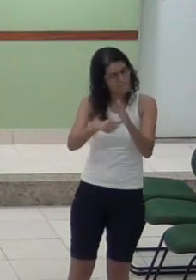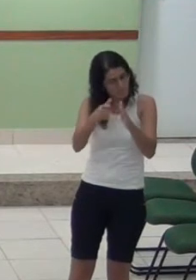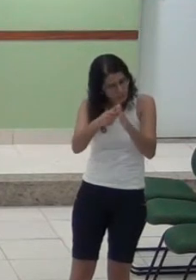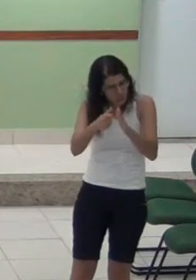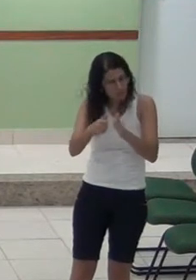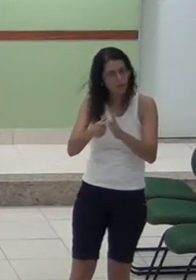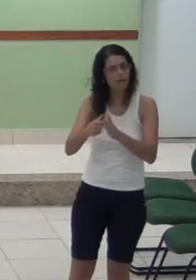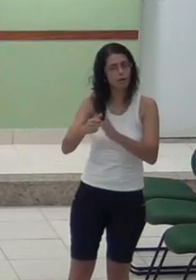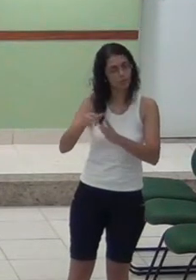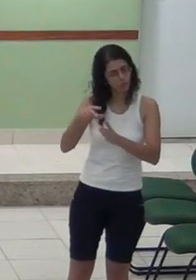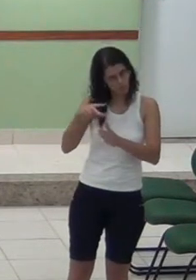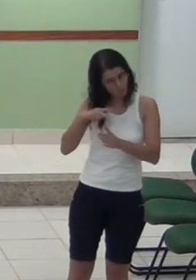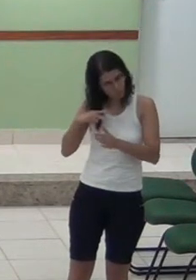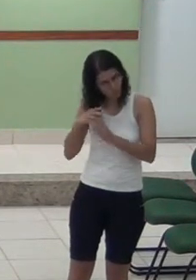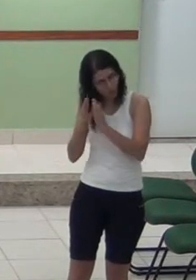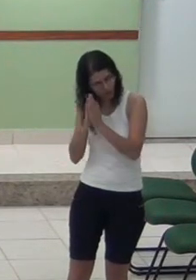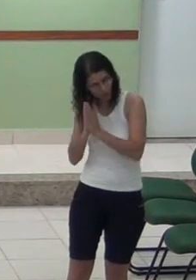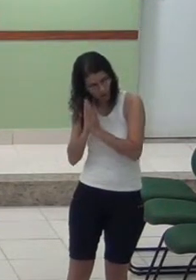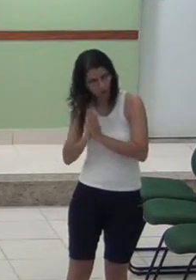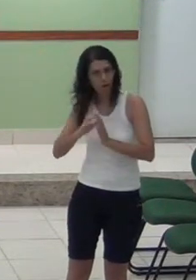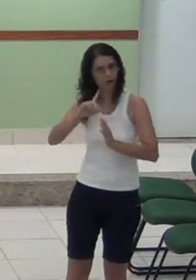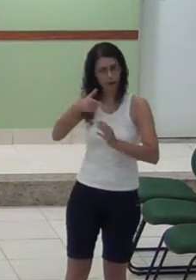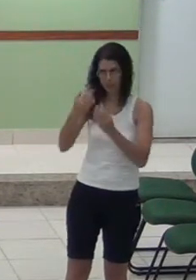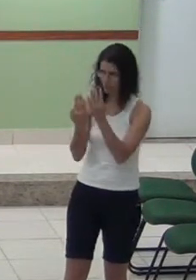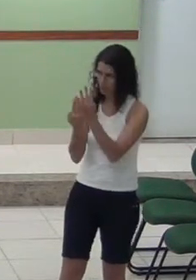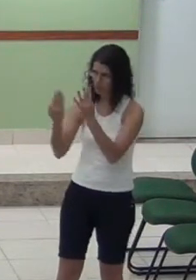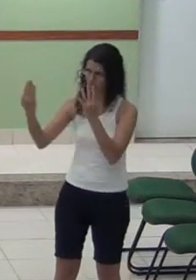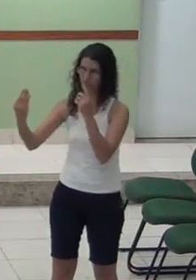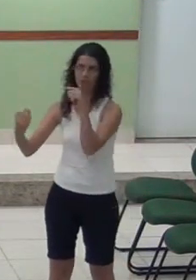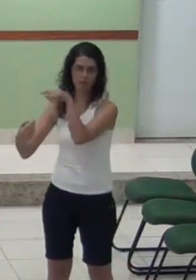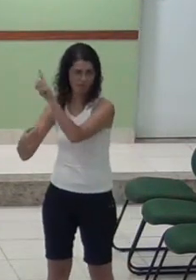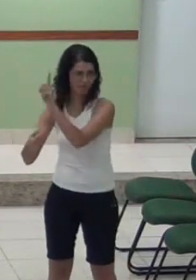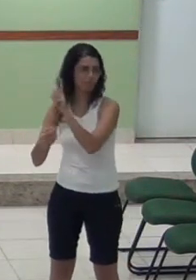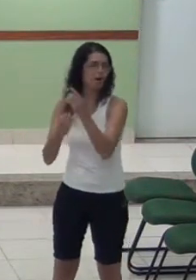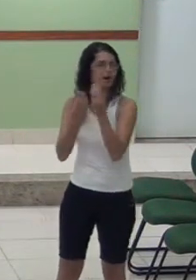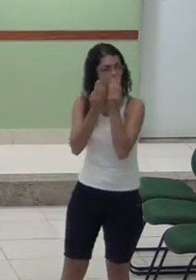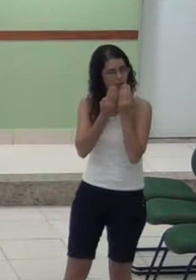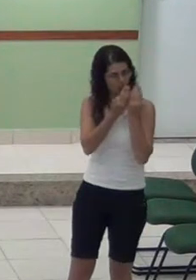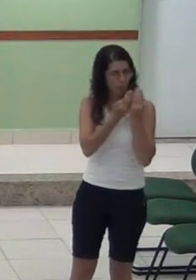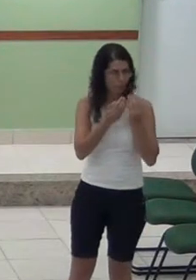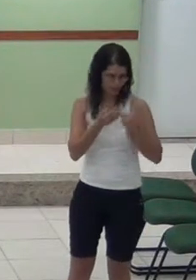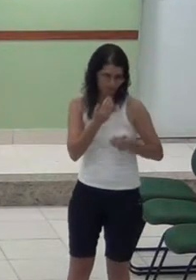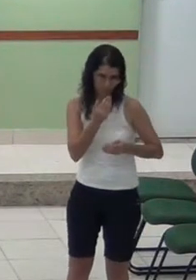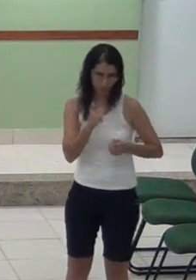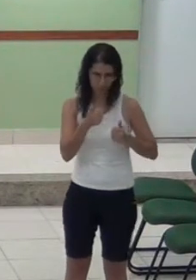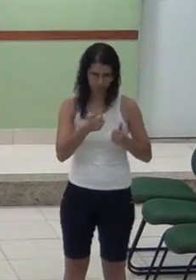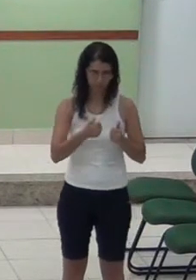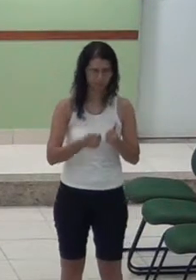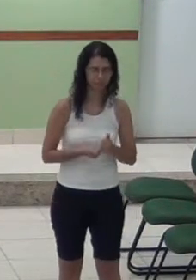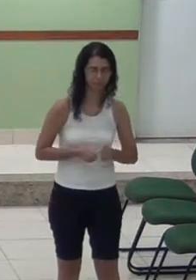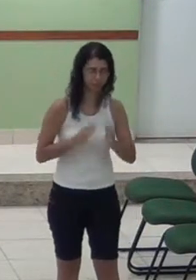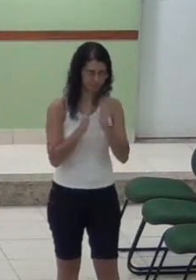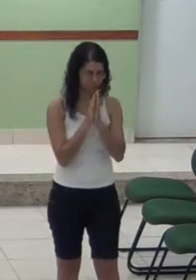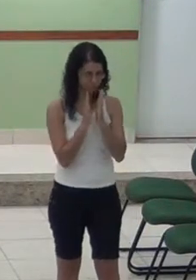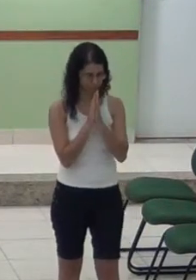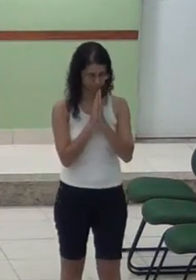pode procurar a cantina e não saia daqui sem abençoar a vida de alguém. Baixe sua cabeça e ore